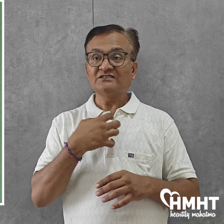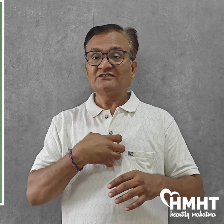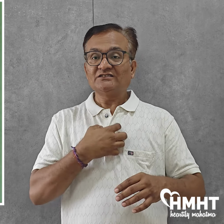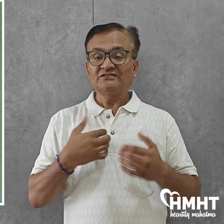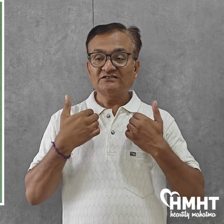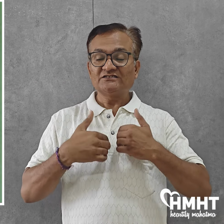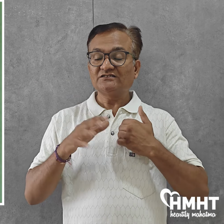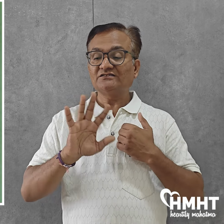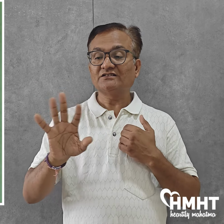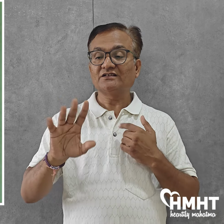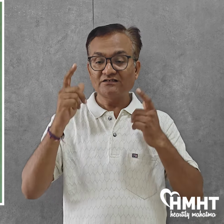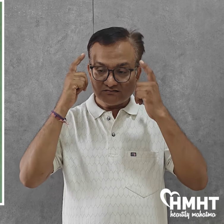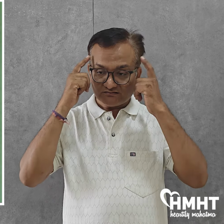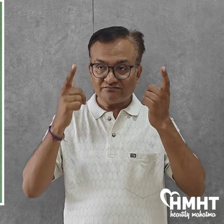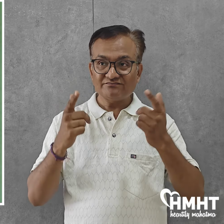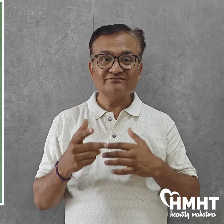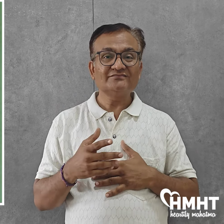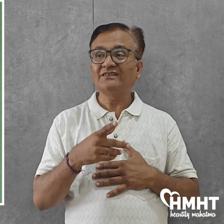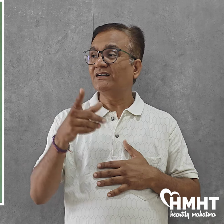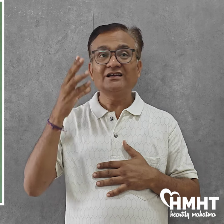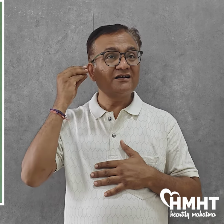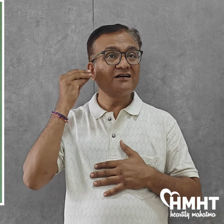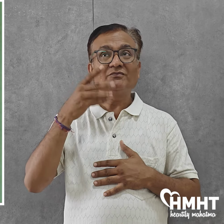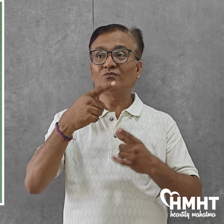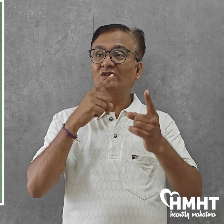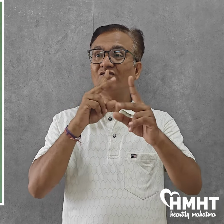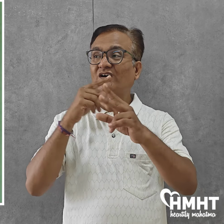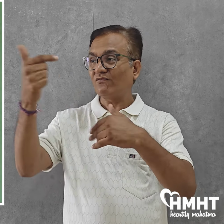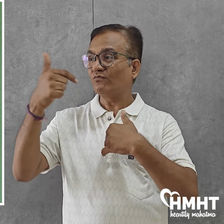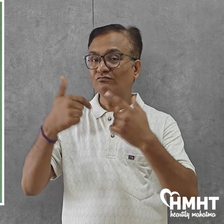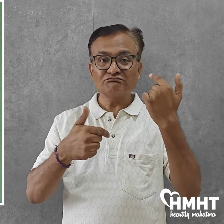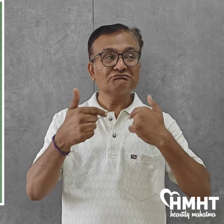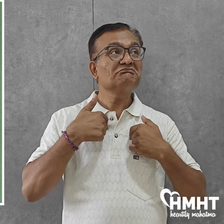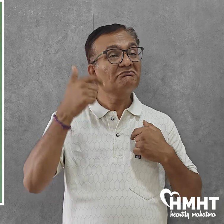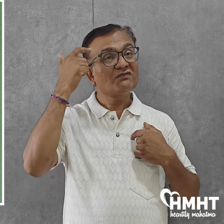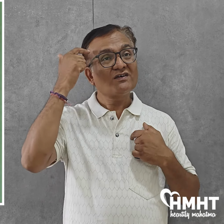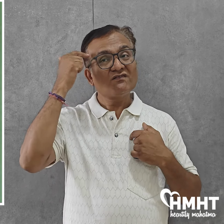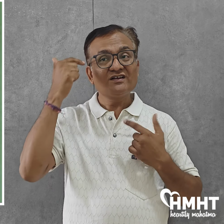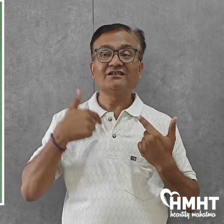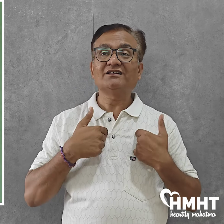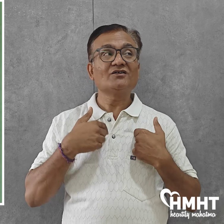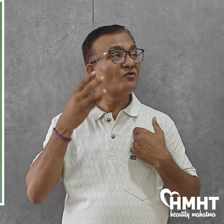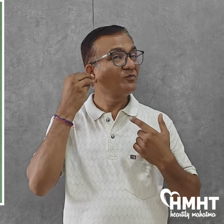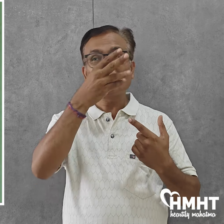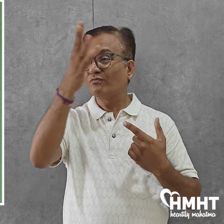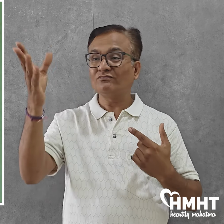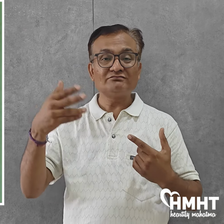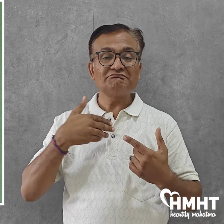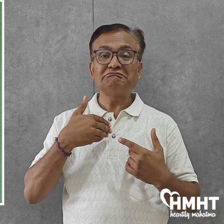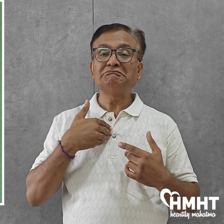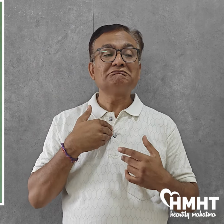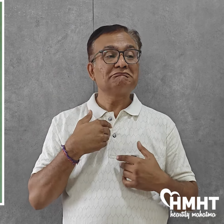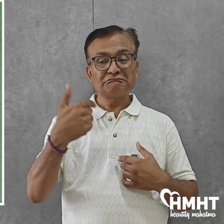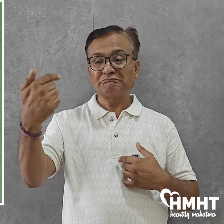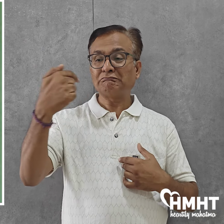આવી જવાનું. અને આ કોને શું લાગશે એ તો ફક્ત માનીએ જ છે આપણે. કોઈ બાપોએ તપાસ કરવા પડતો, એની